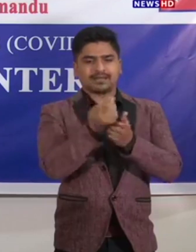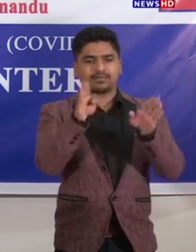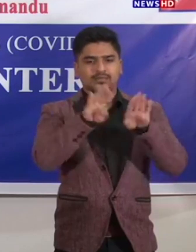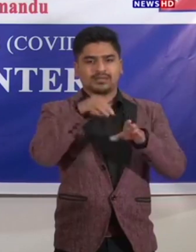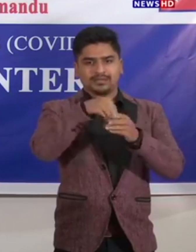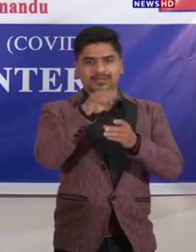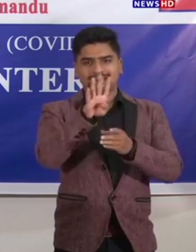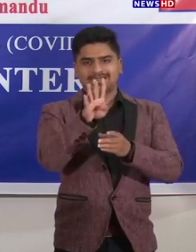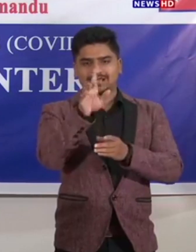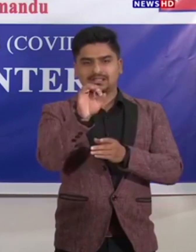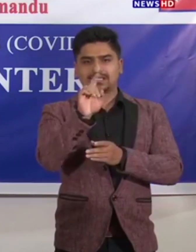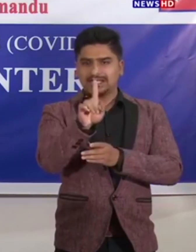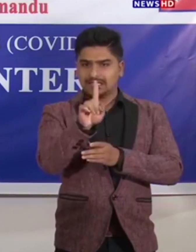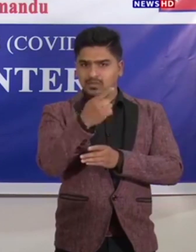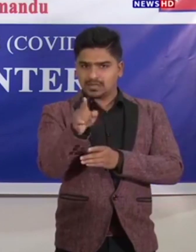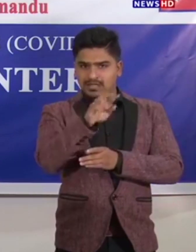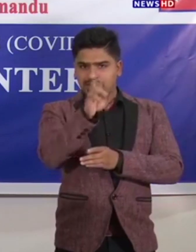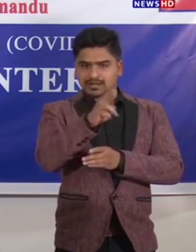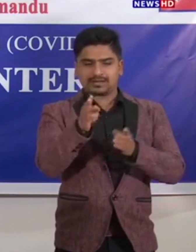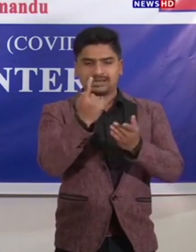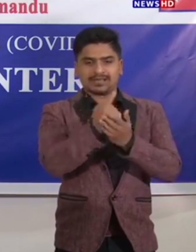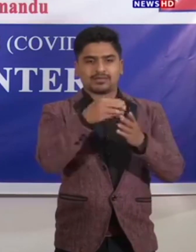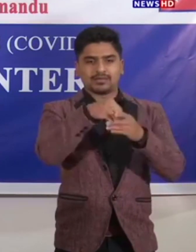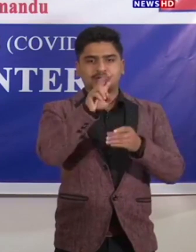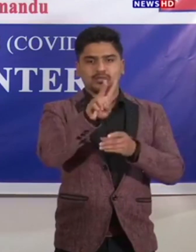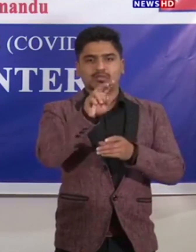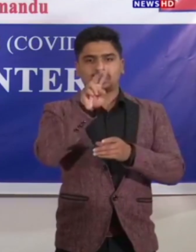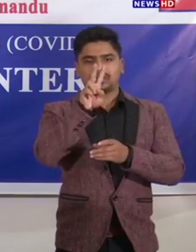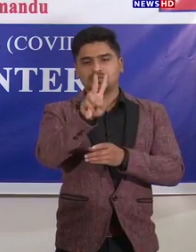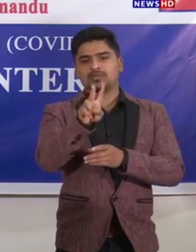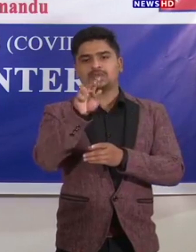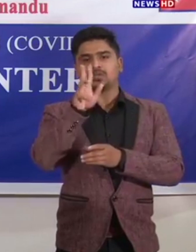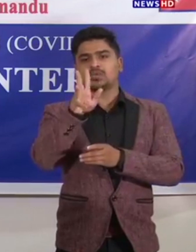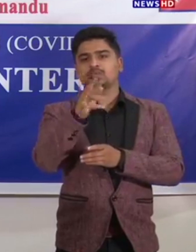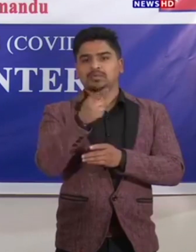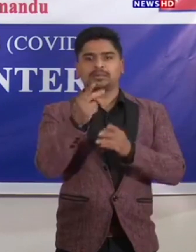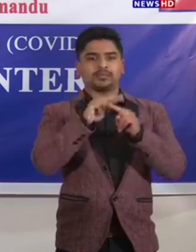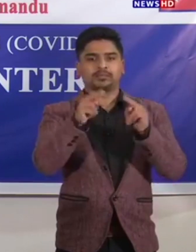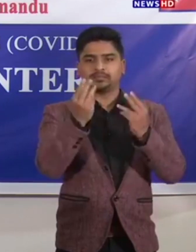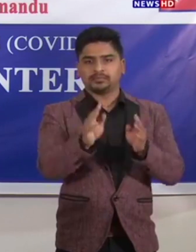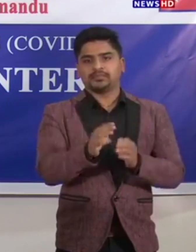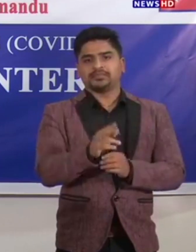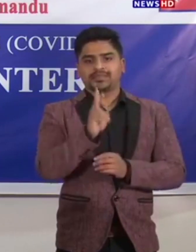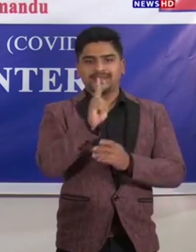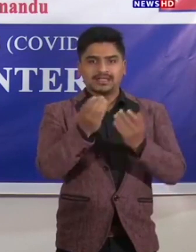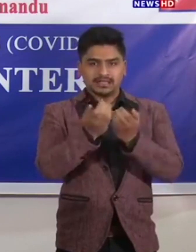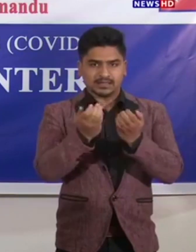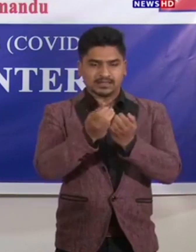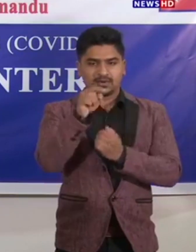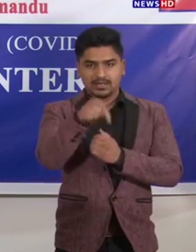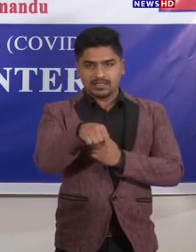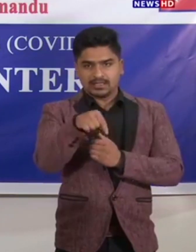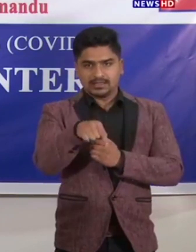मा 431 वटा, र कार्फंड बाईर 229 वटा भएका शन्, तेसे गरी